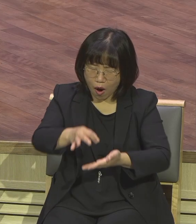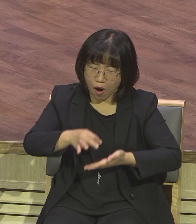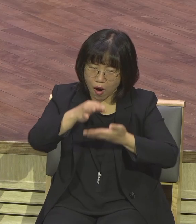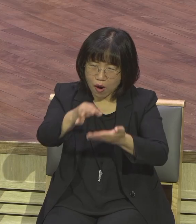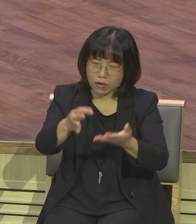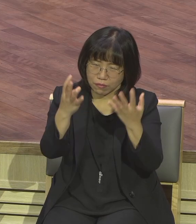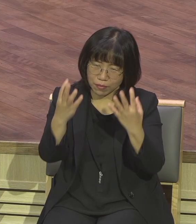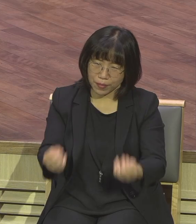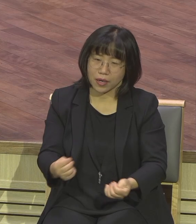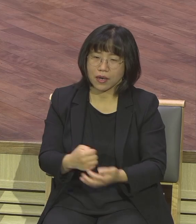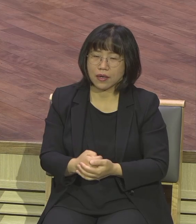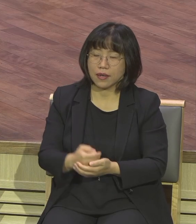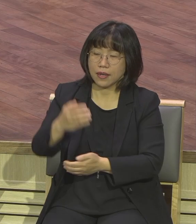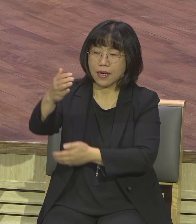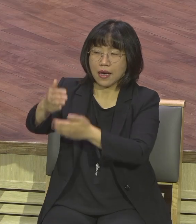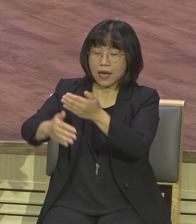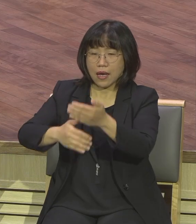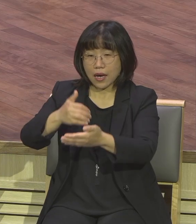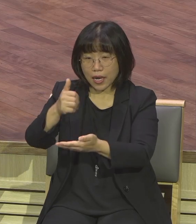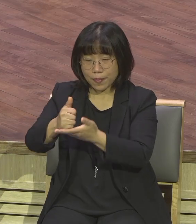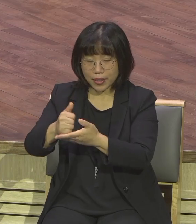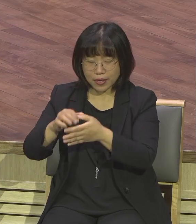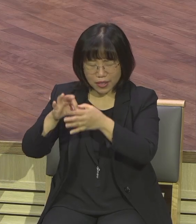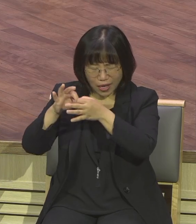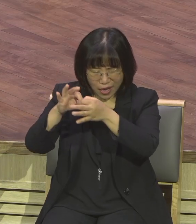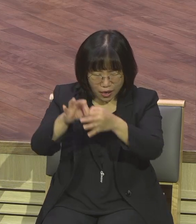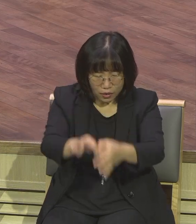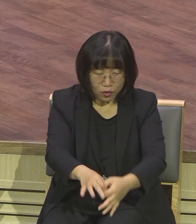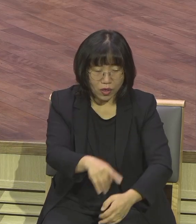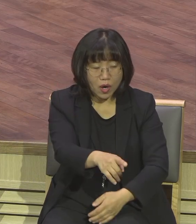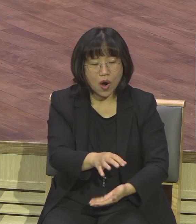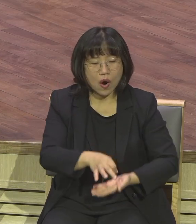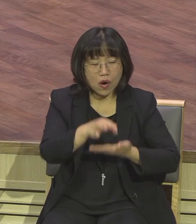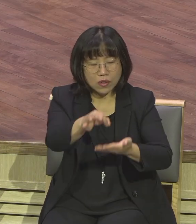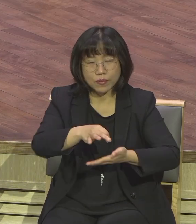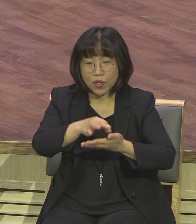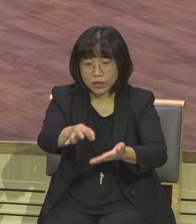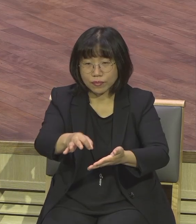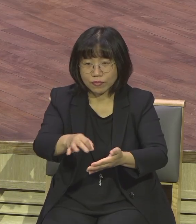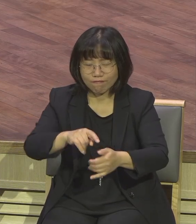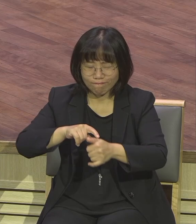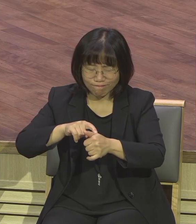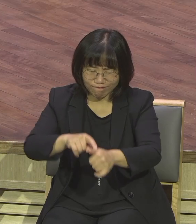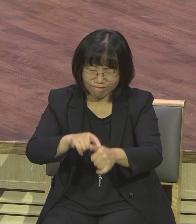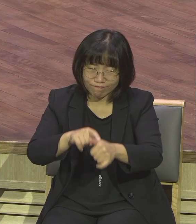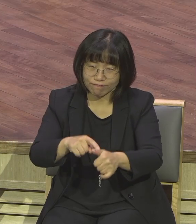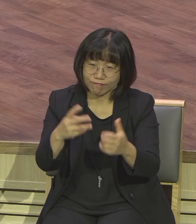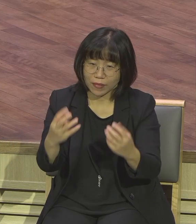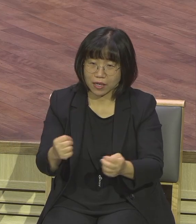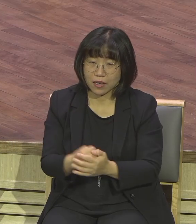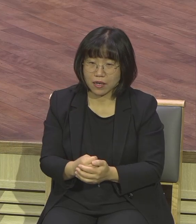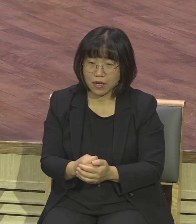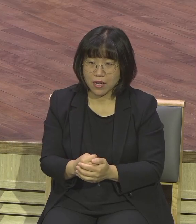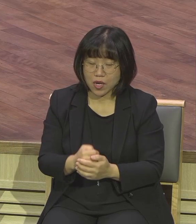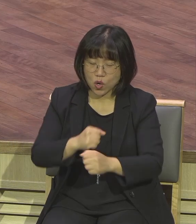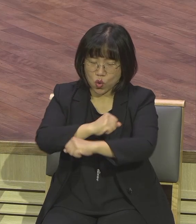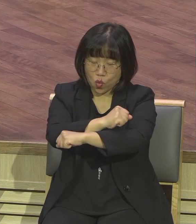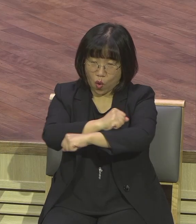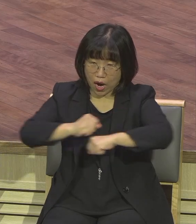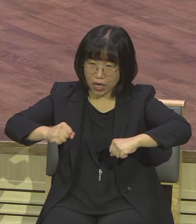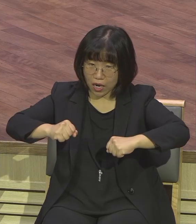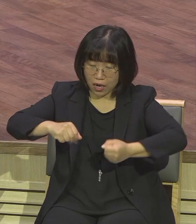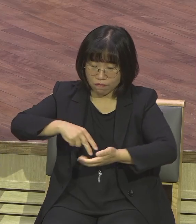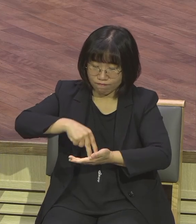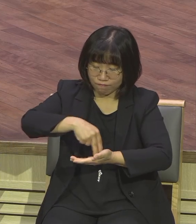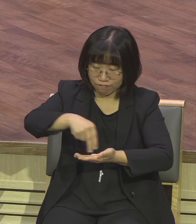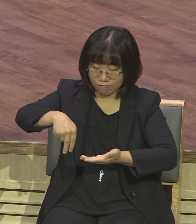그것도 하나님께서 막 계속해서 헌금만. 광야 생활하면서 무슨 수입이 있습니까? 광야